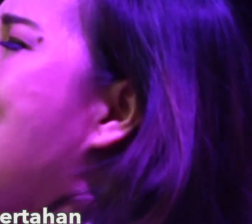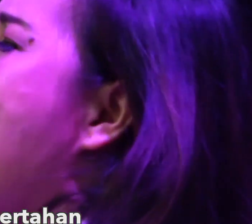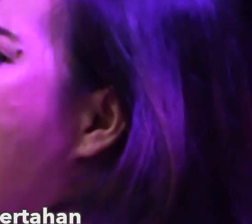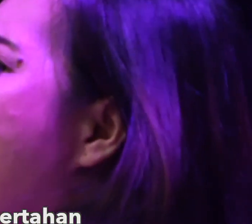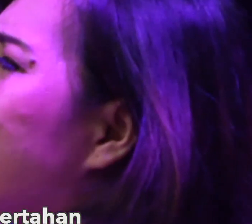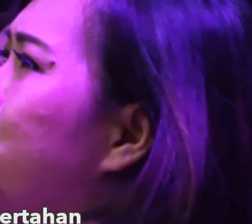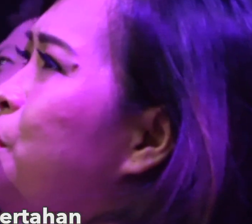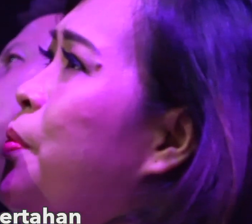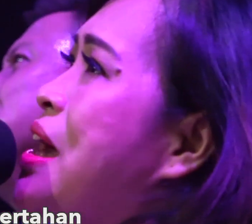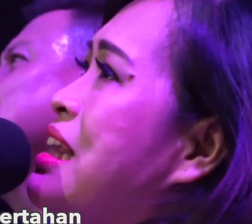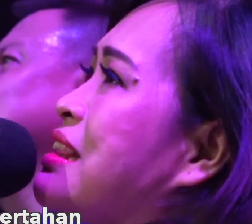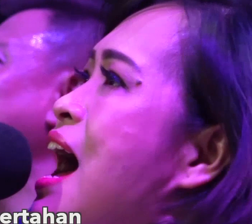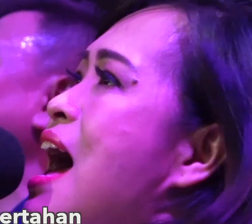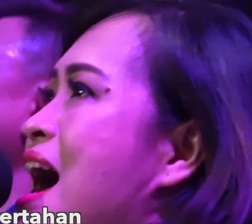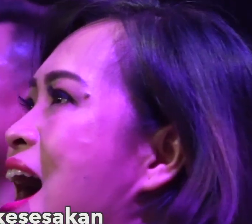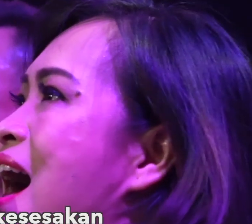kuatkan aku